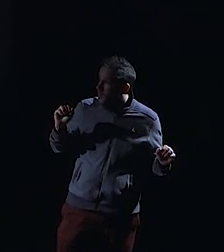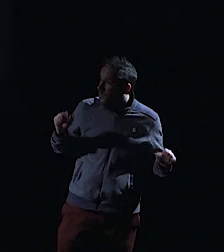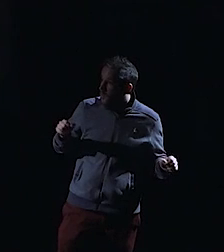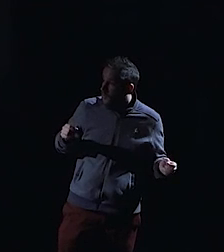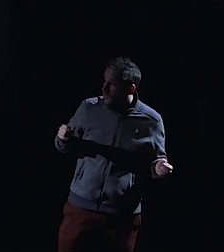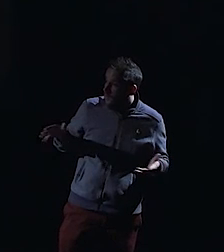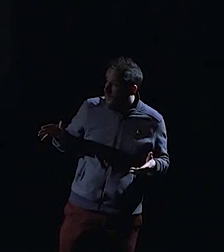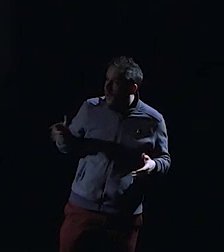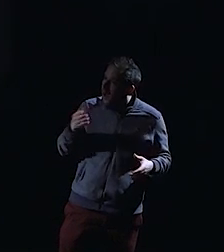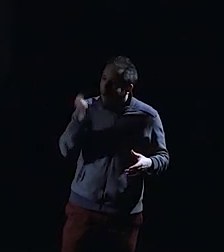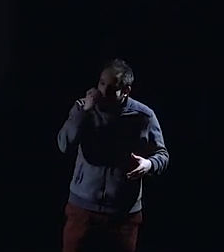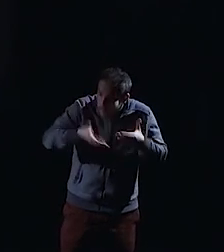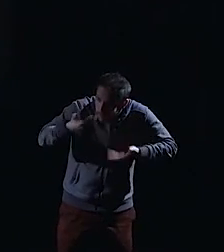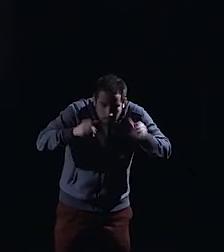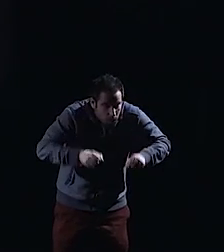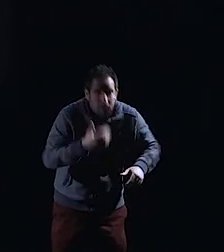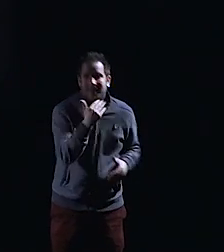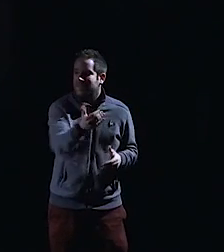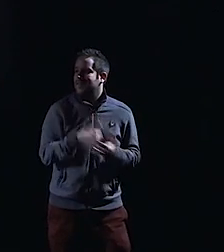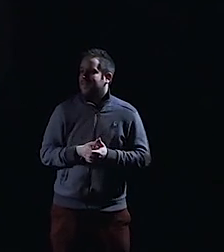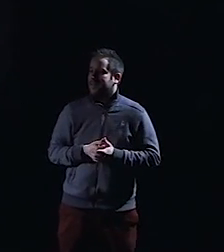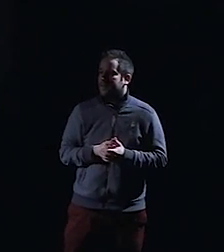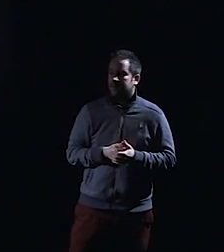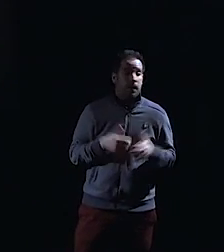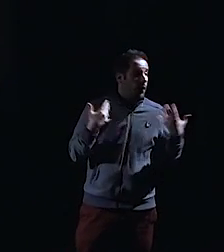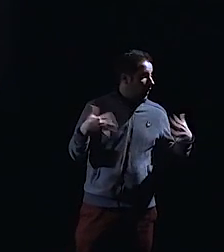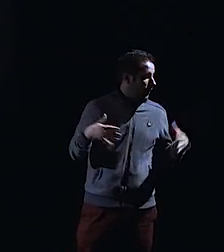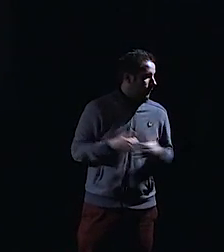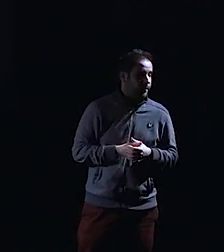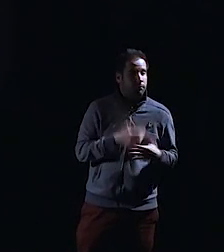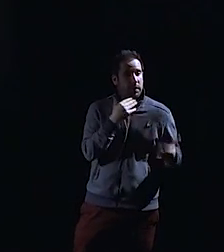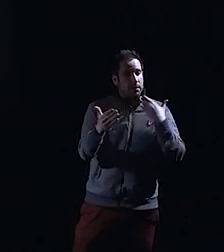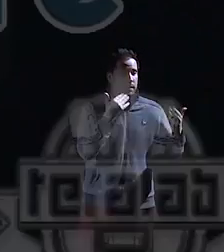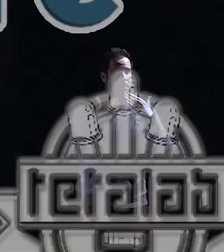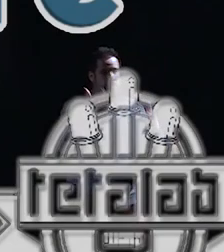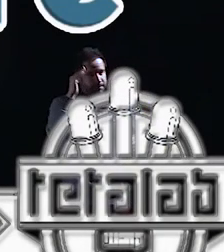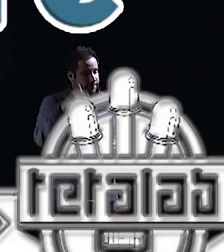Ouais, je vais pas manger mon gâteau. Merci beaucoup. Ben voilà. Merci.